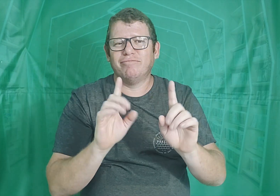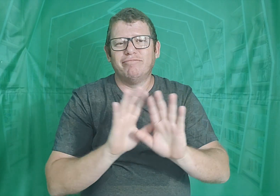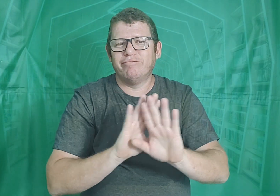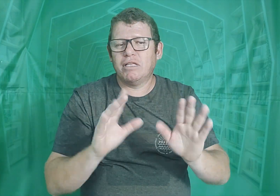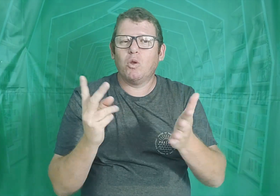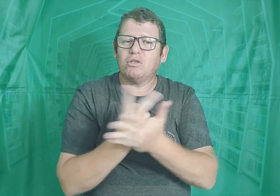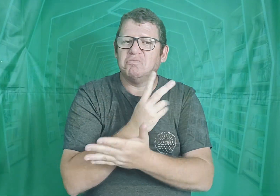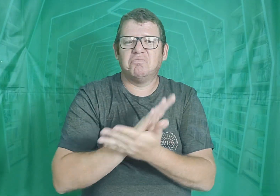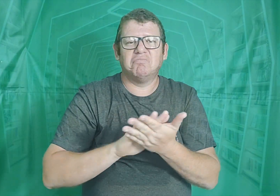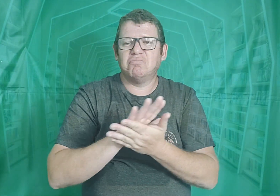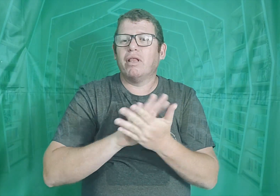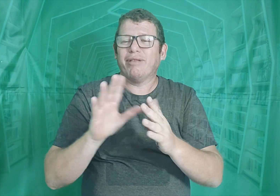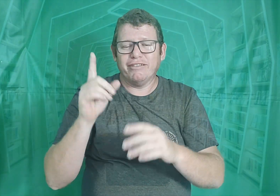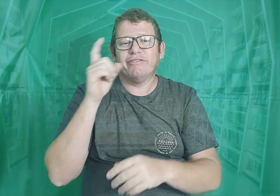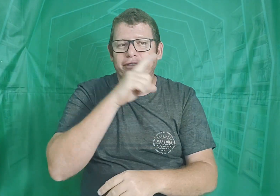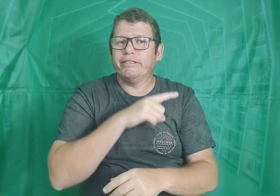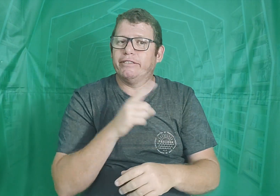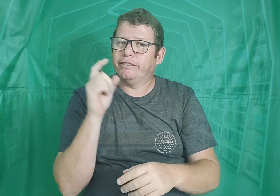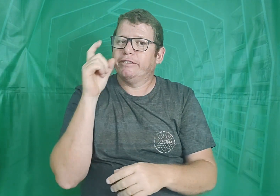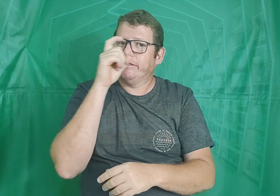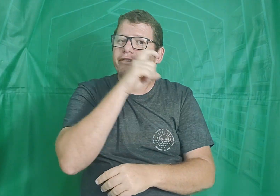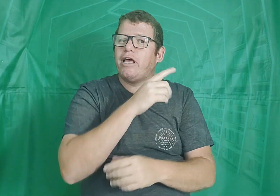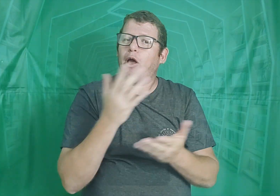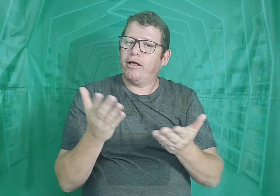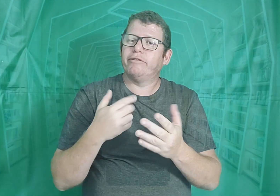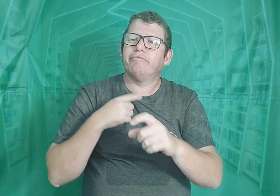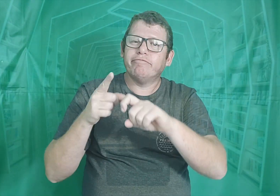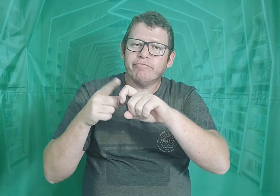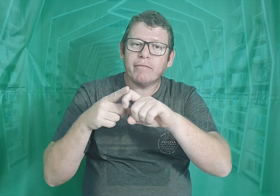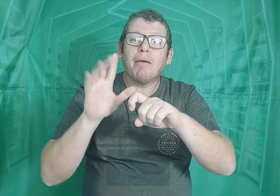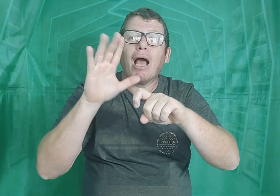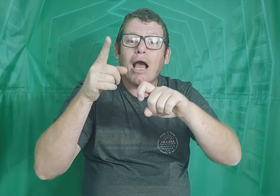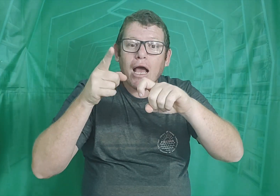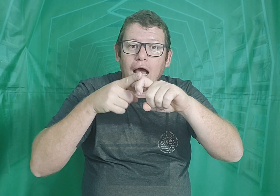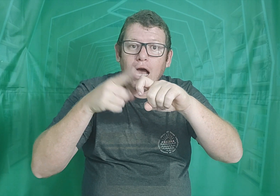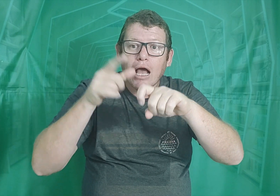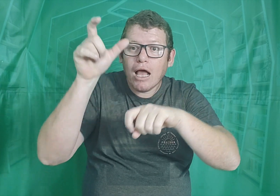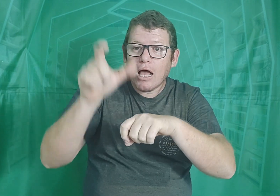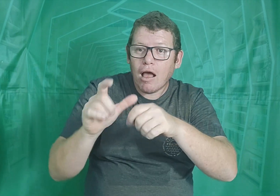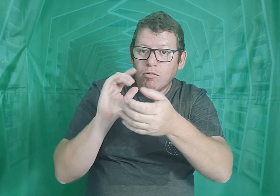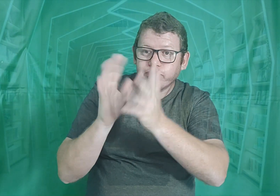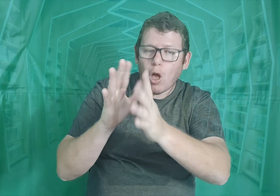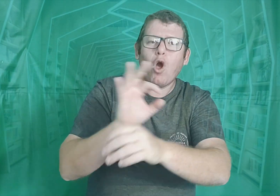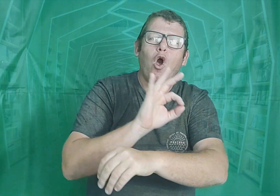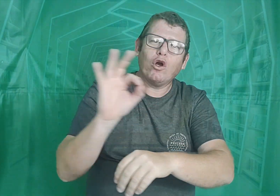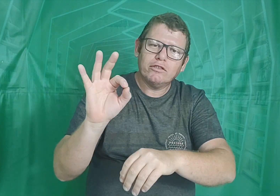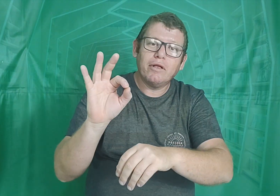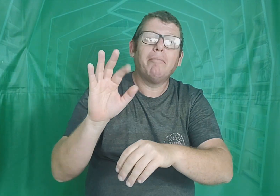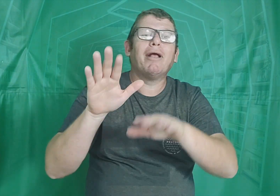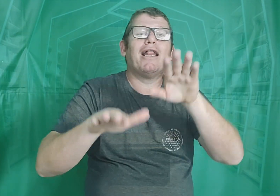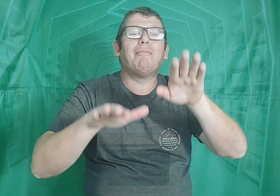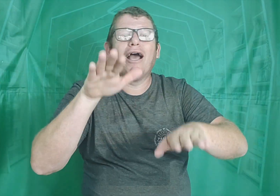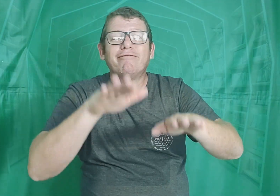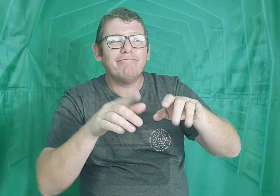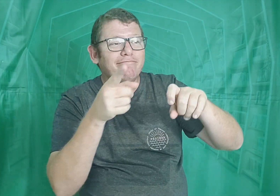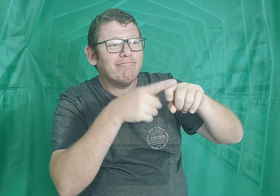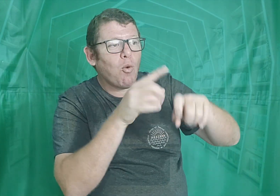situações, a acessibilidade é inexistente. Imagine como seria ótimo ter comunicação em Libras durante